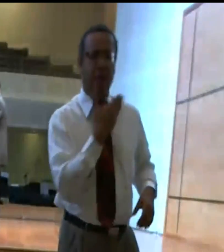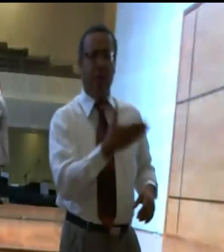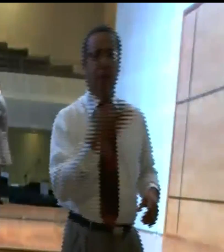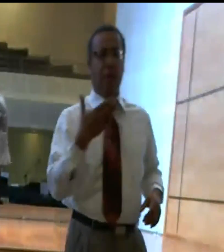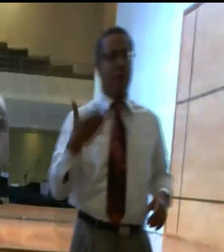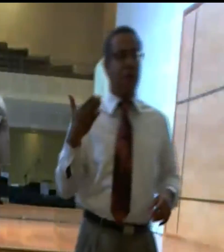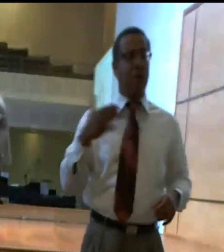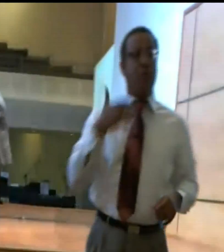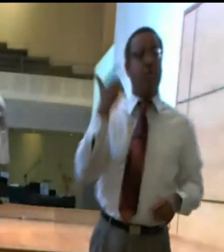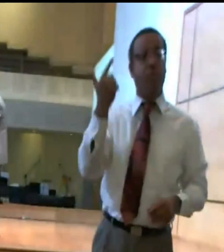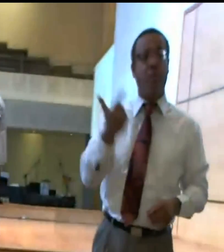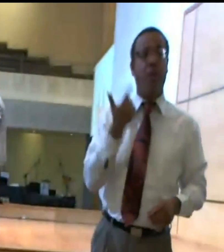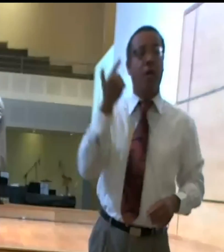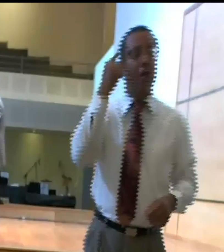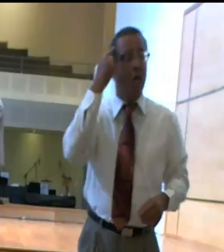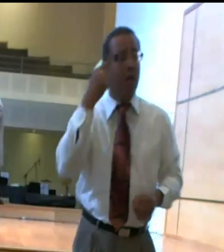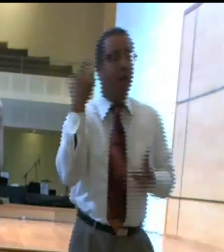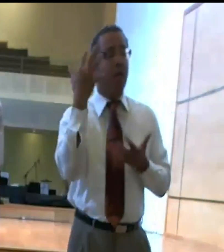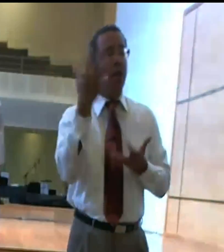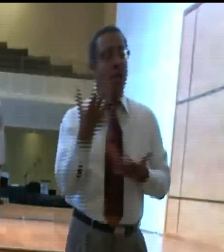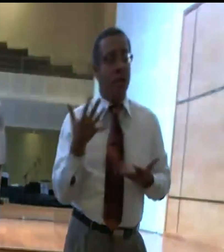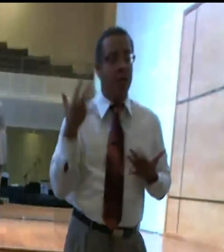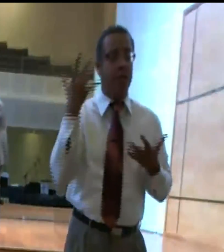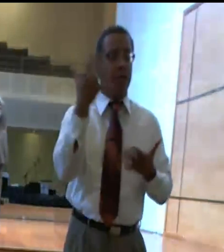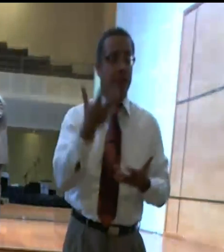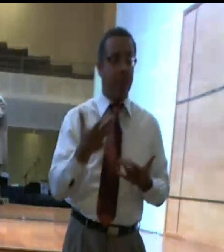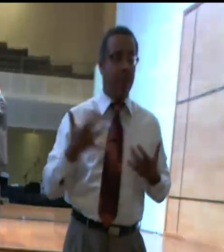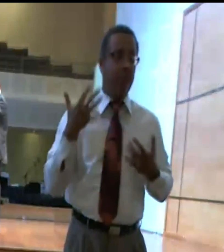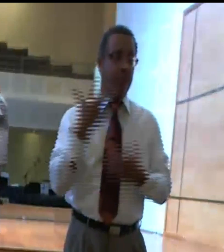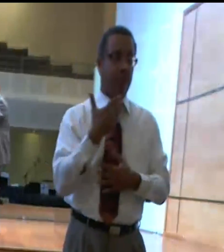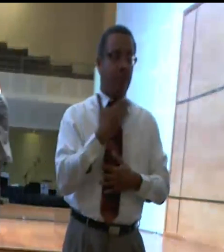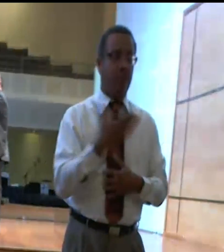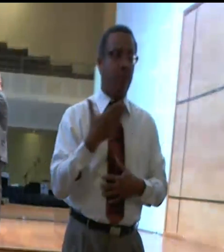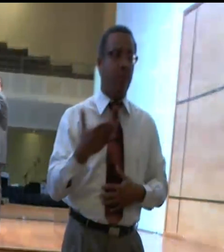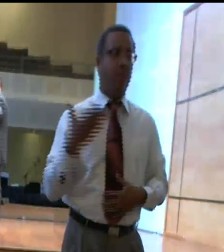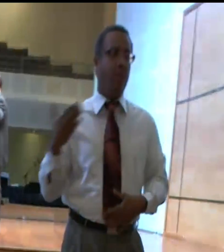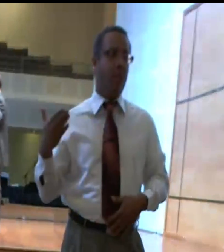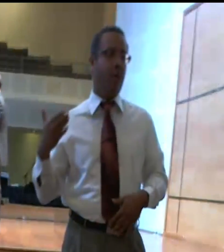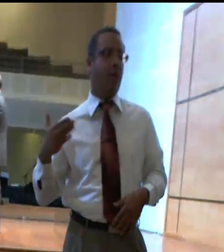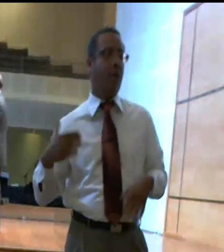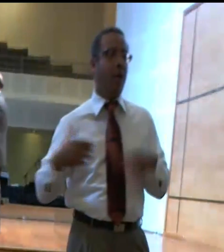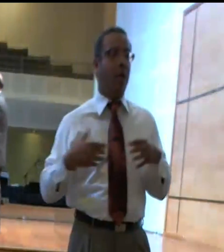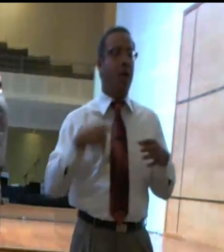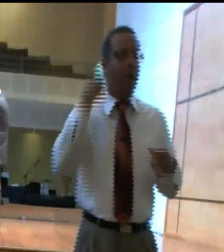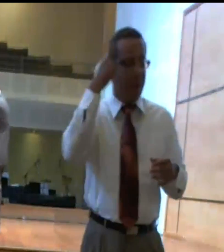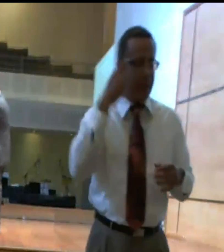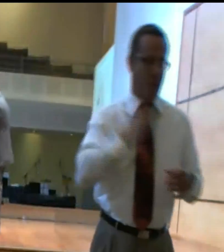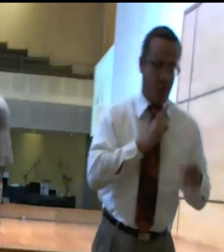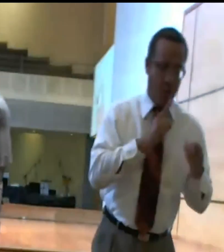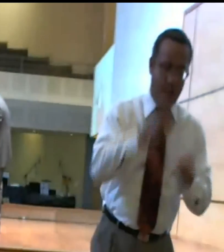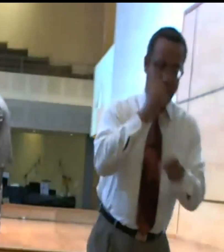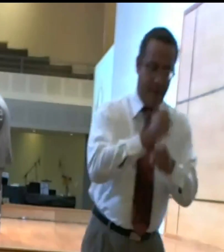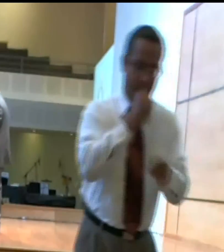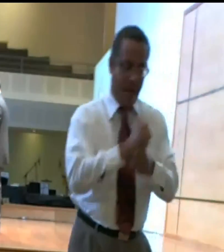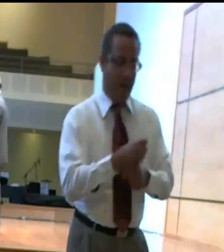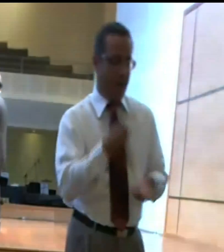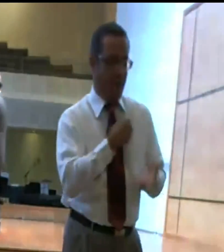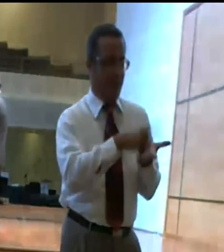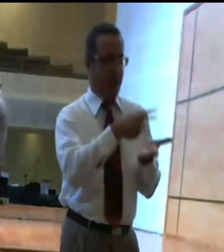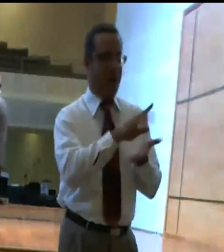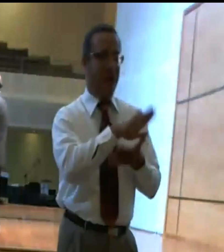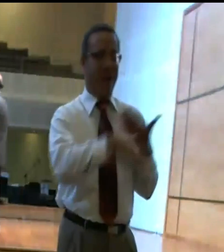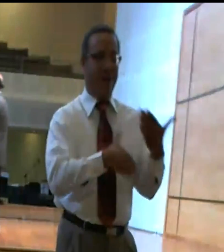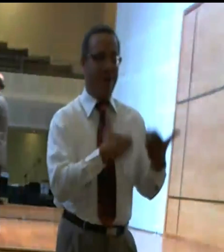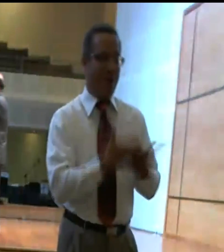cosas no siempre salen como esperamos. Hacemos las cosas de cierta manera, esperamos ciertos resultados,